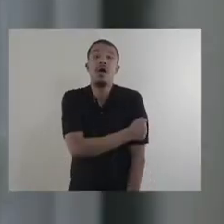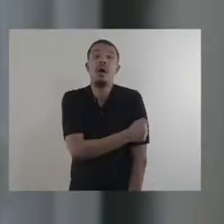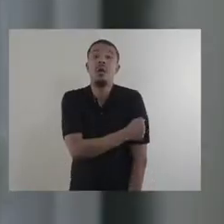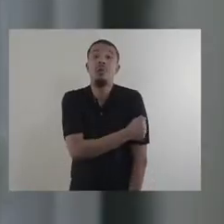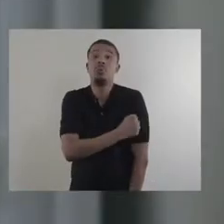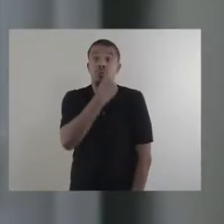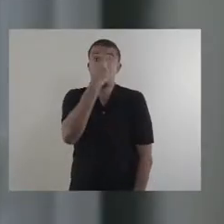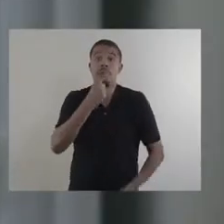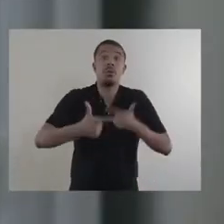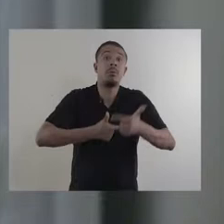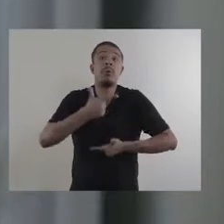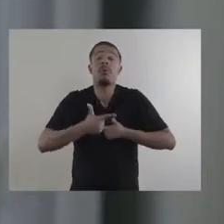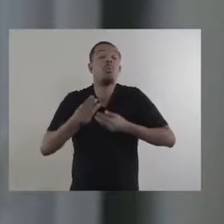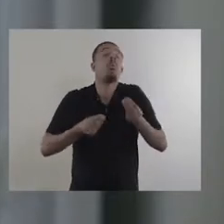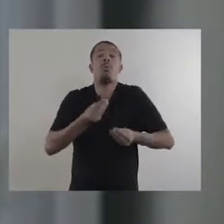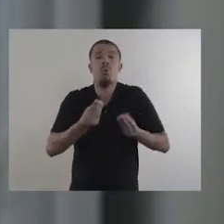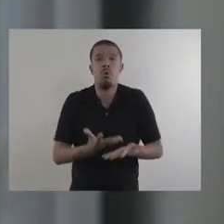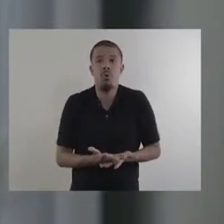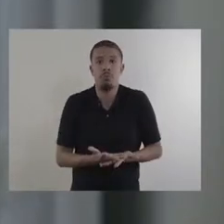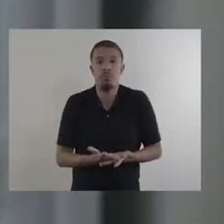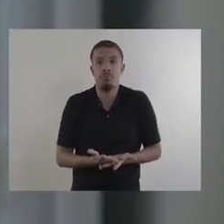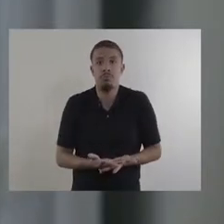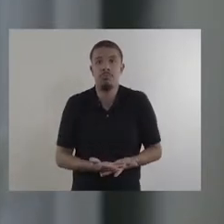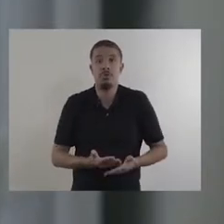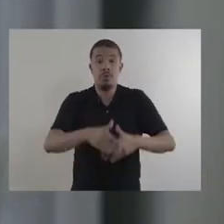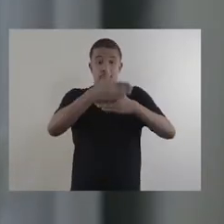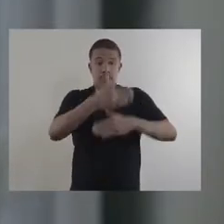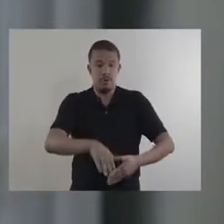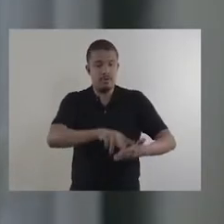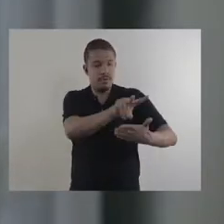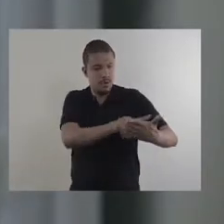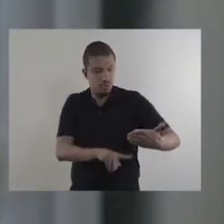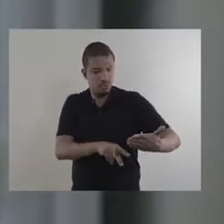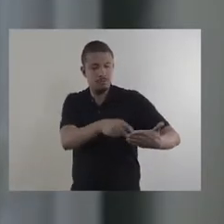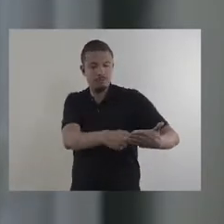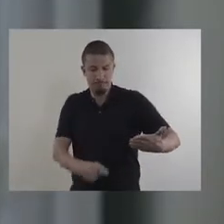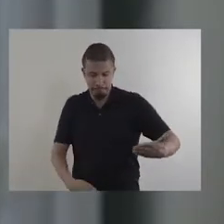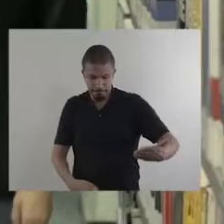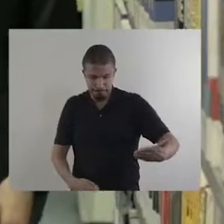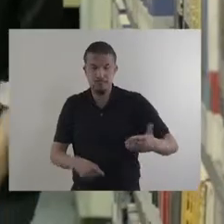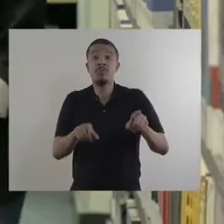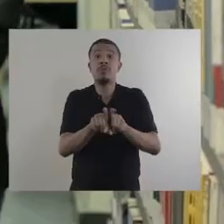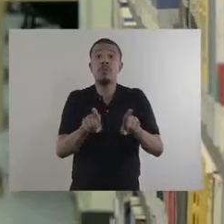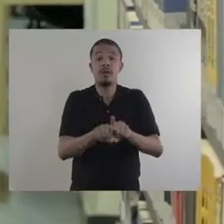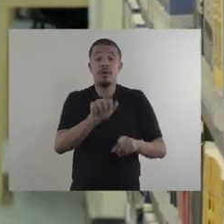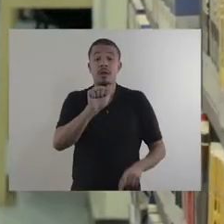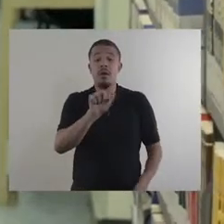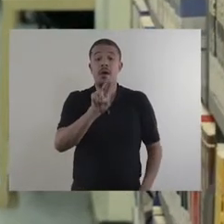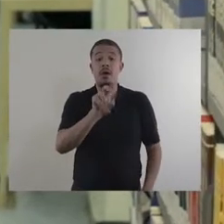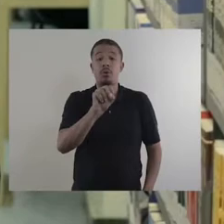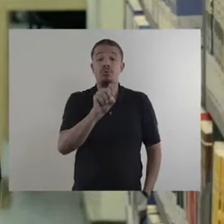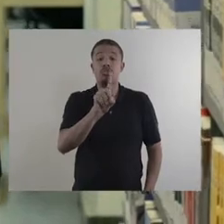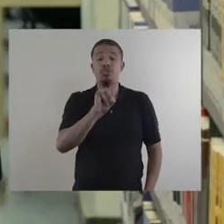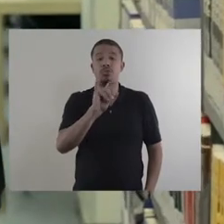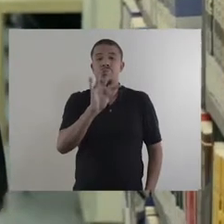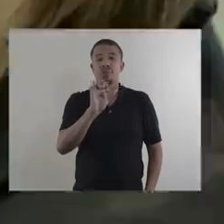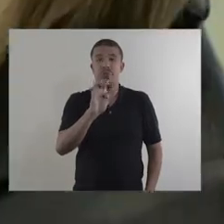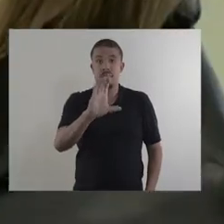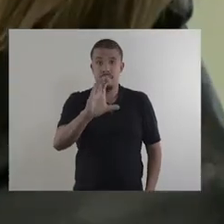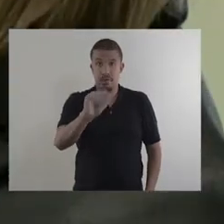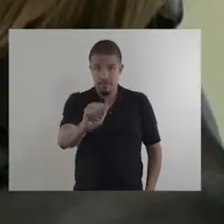Trabalho com os alunos cegos, eu realizo a leitura e a transcrição das provas. Nós também temos agora